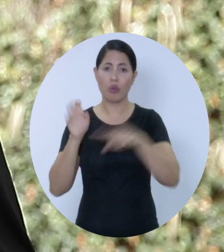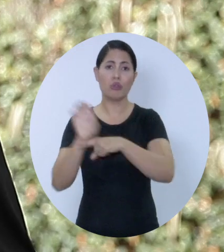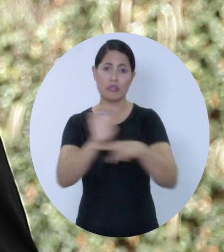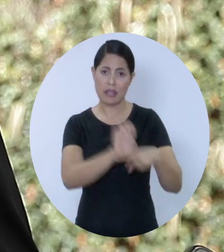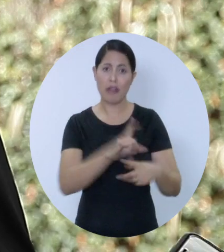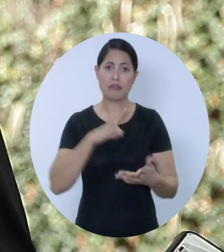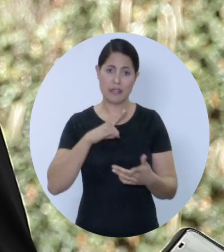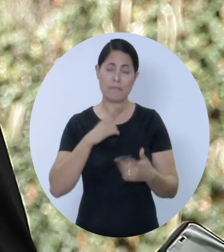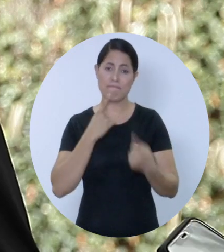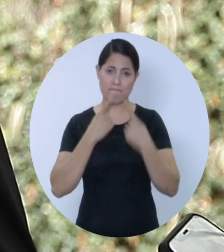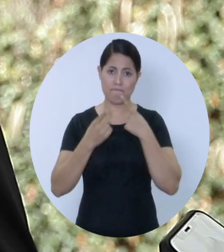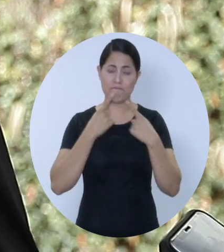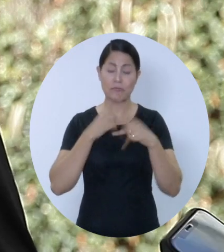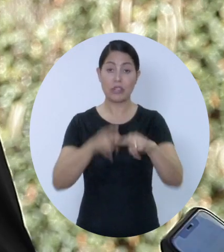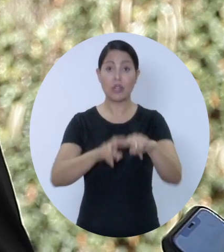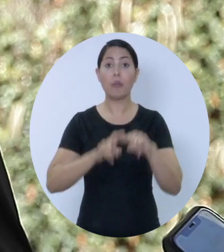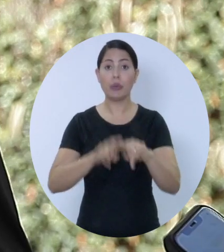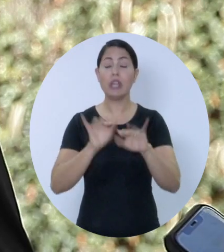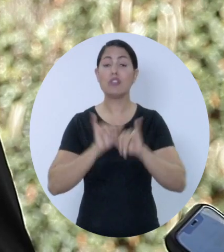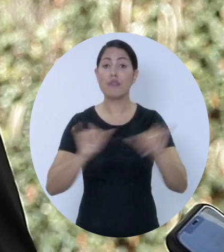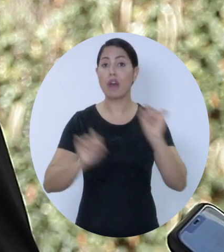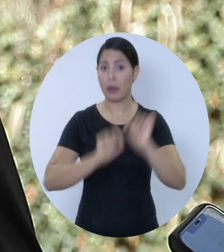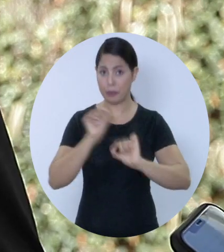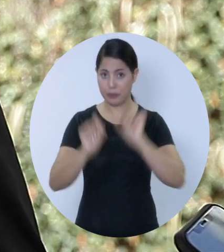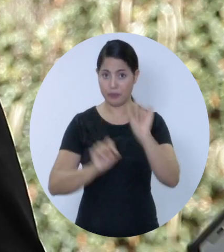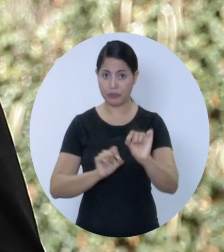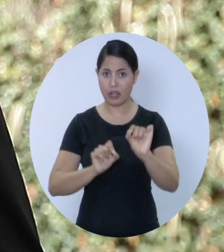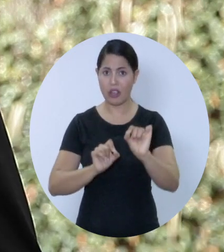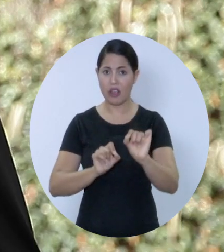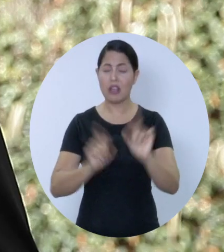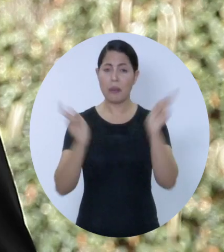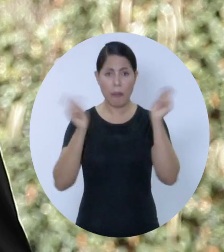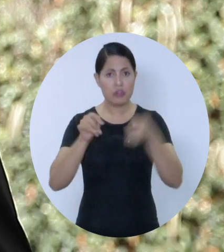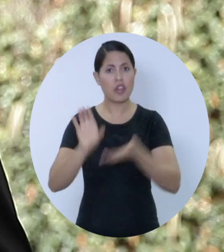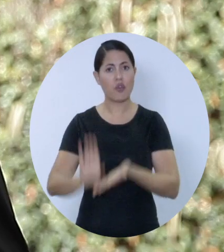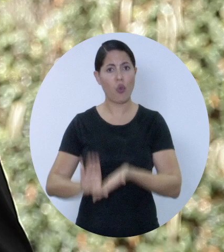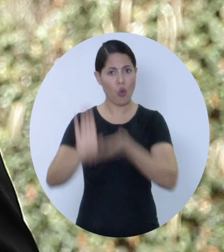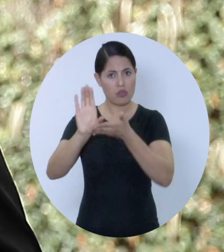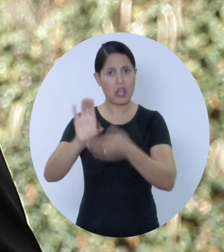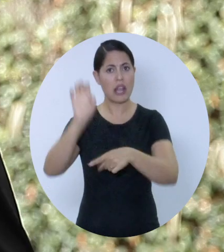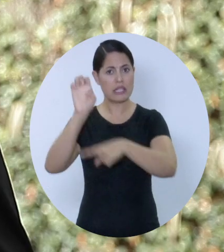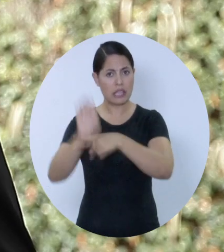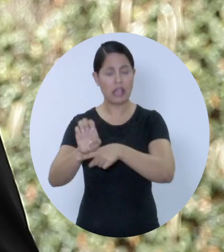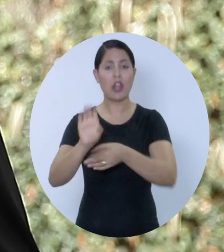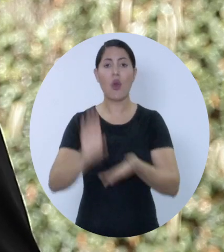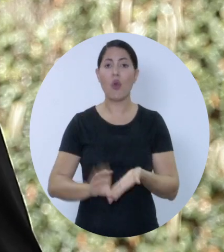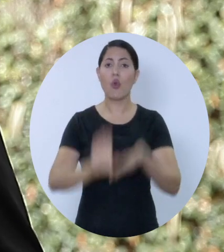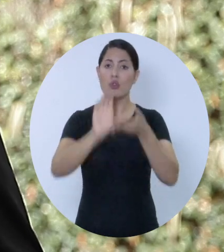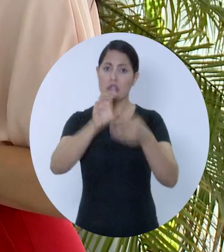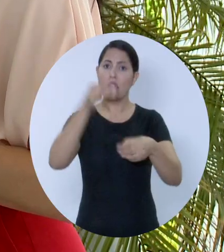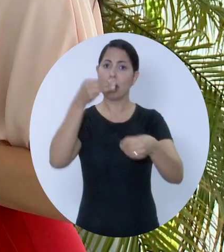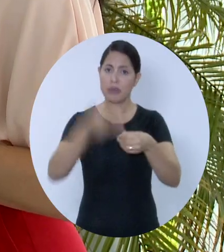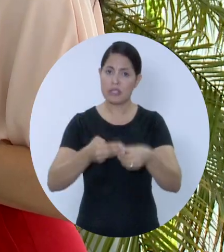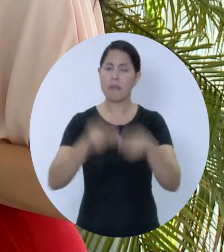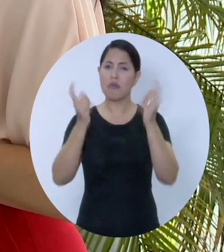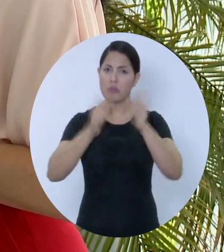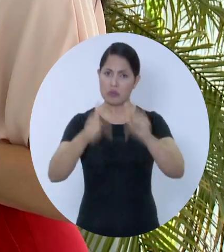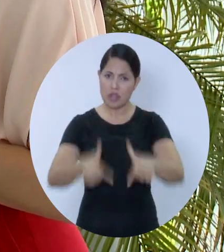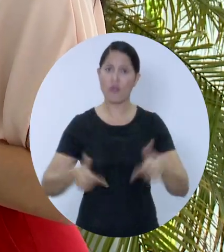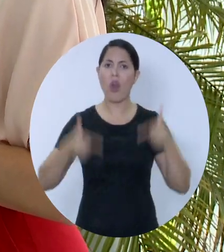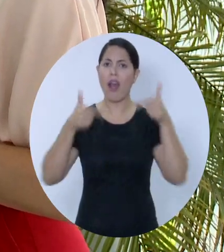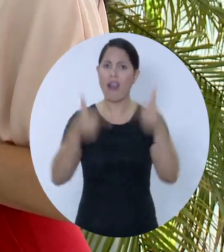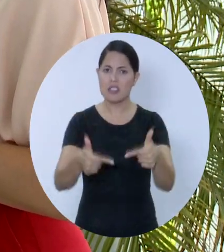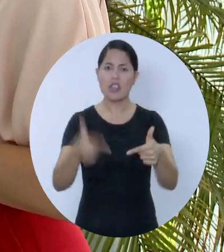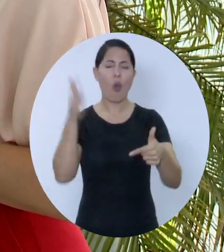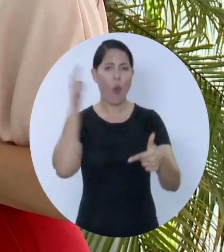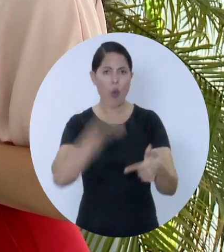os municípios, todos os estados. O que a gente precisa, por isso eu digo sempre, é que os nossos conselhos estaduais, os nossos conselhos